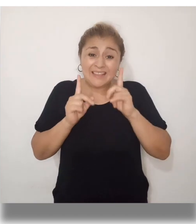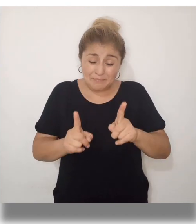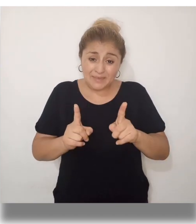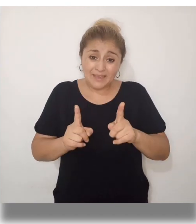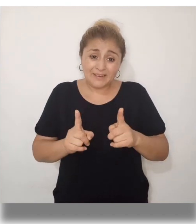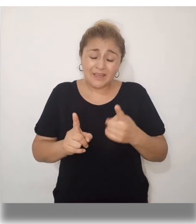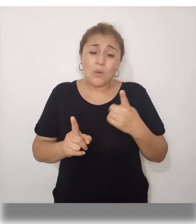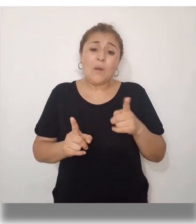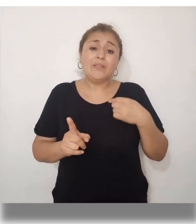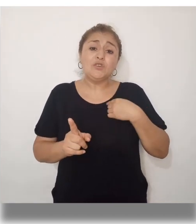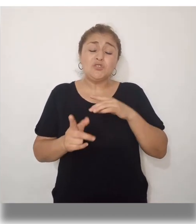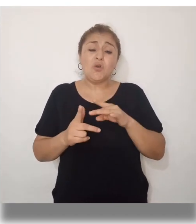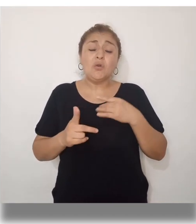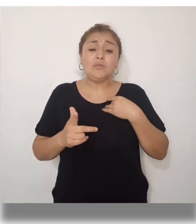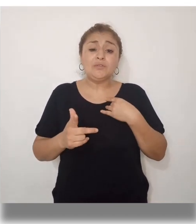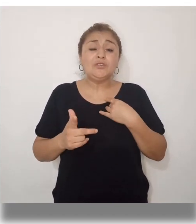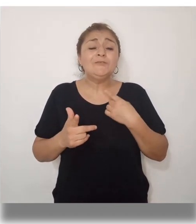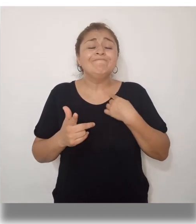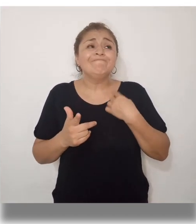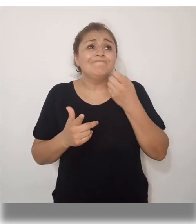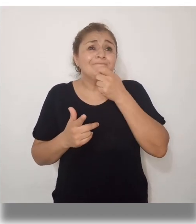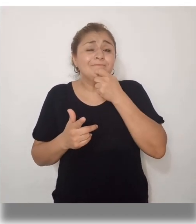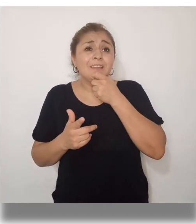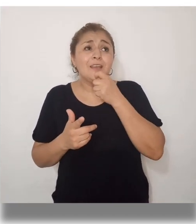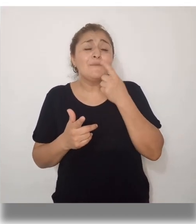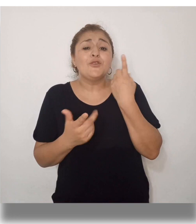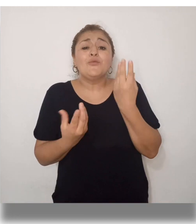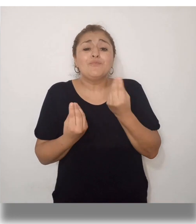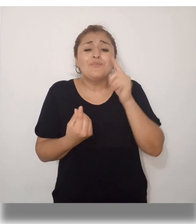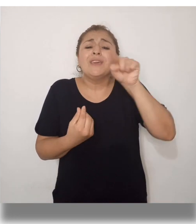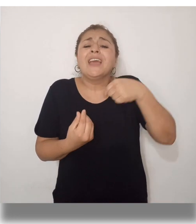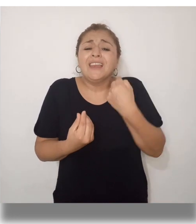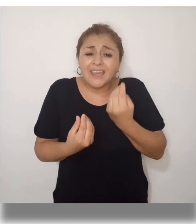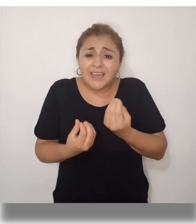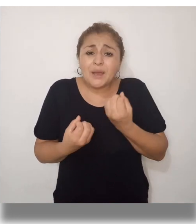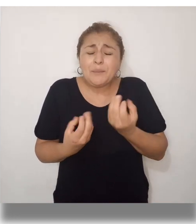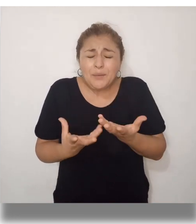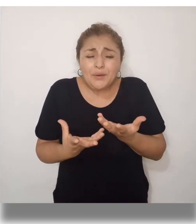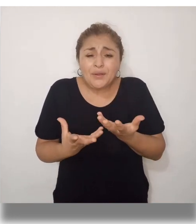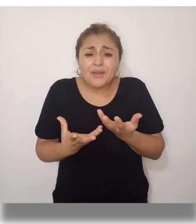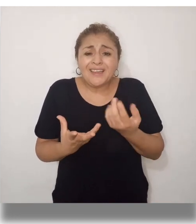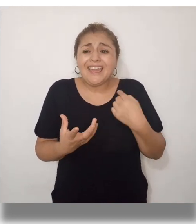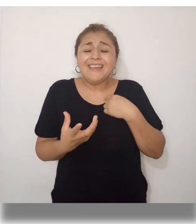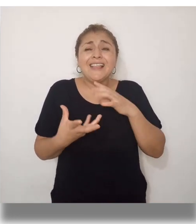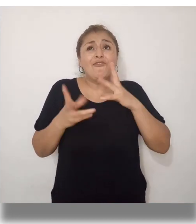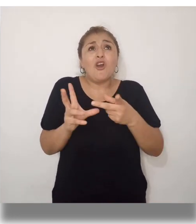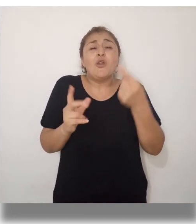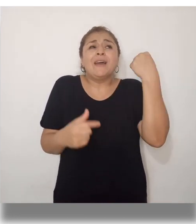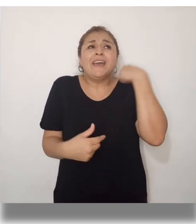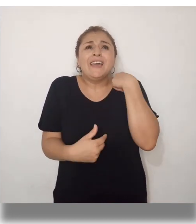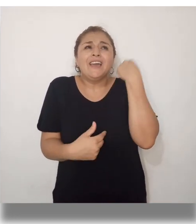algo que estoy sintiendo esta soledad tiene que ver con la manera en que interpreto